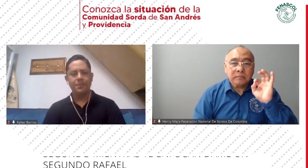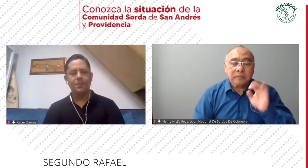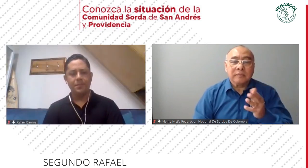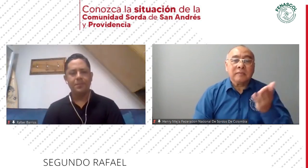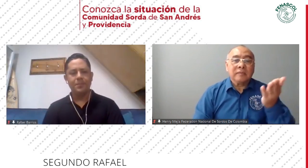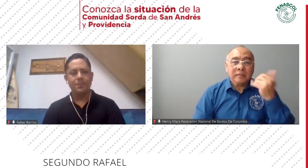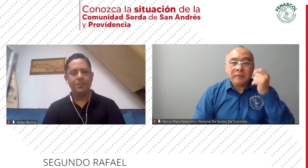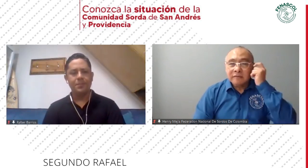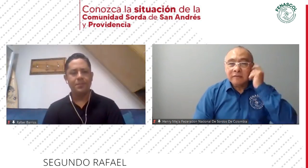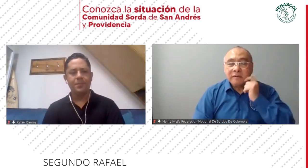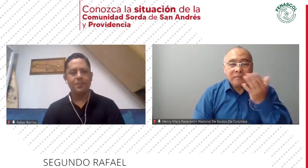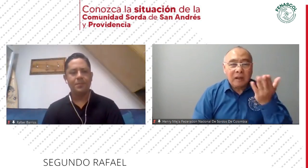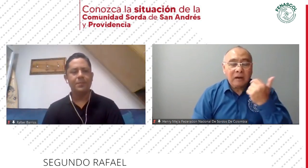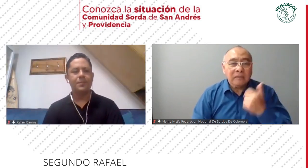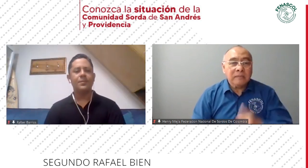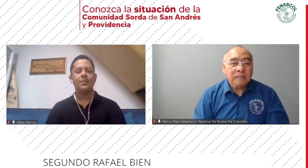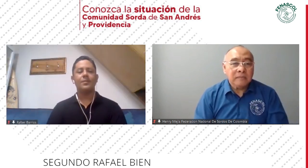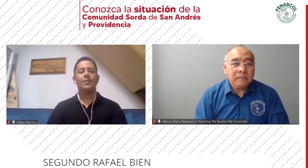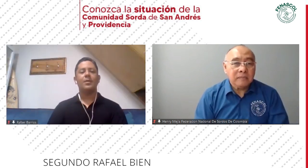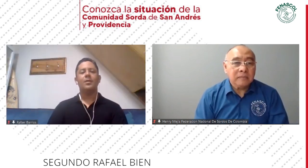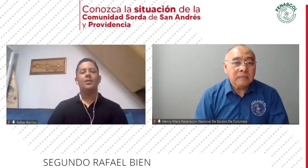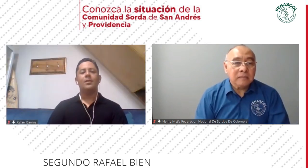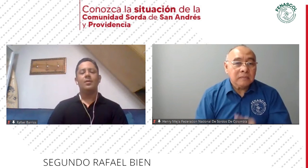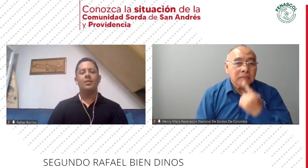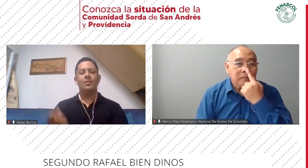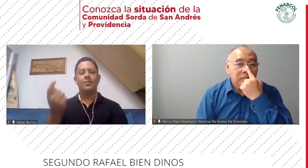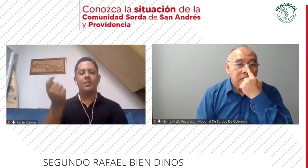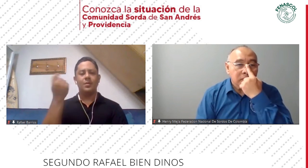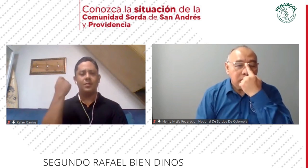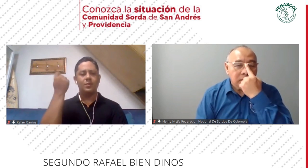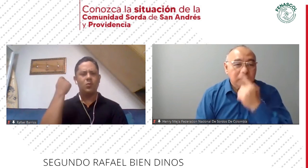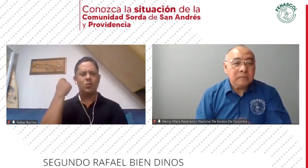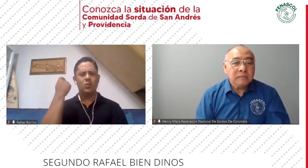rafael dinos